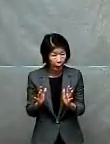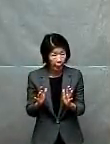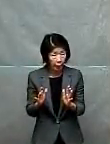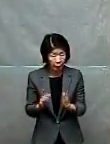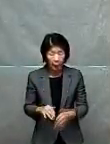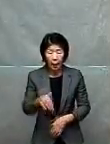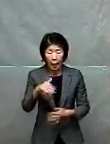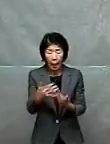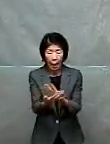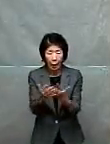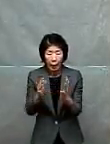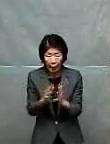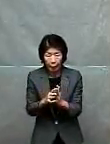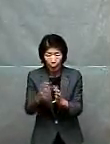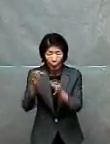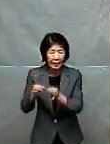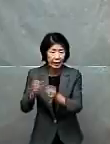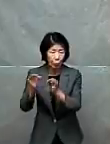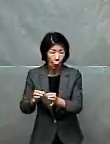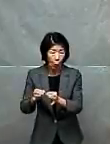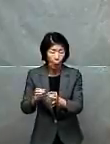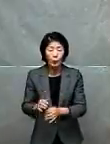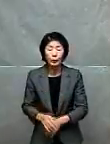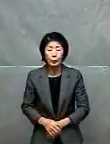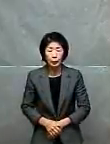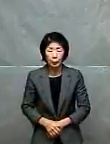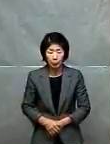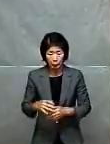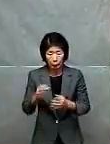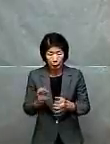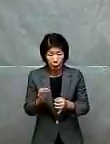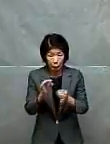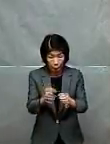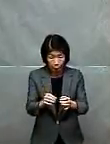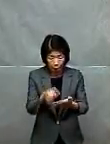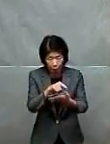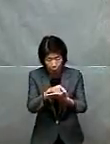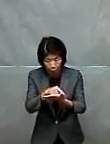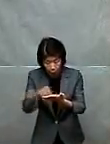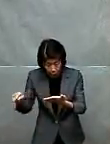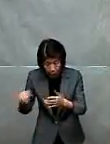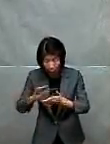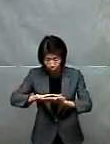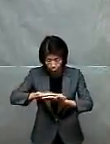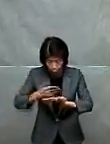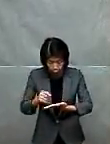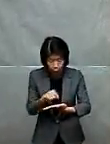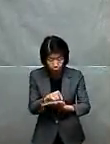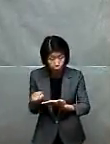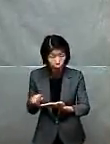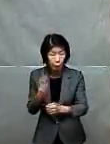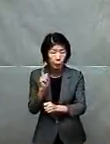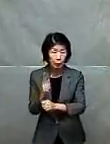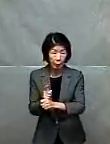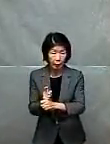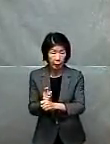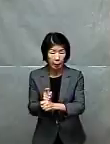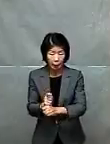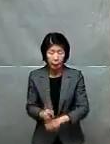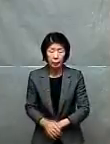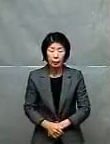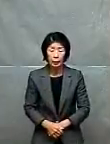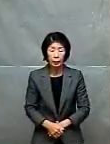あのどこそこの印刷会社にこう振り込んだっていう、その一行通帳に出るだけということでありま